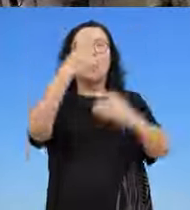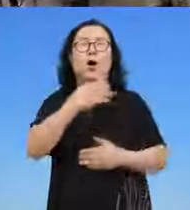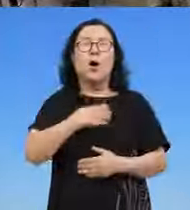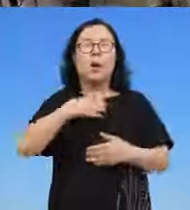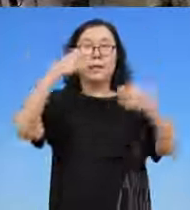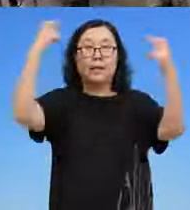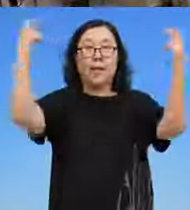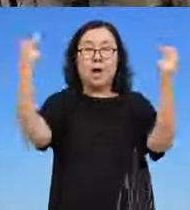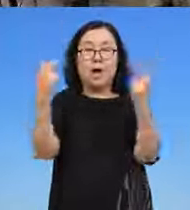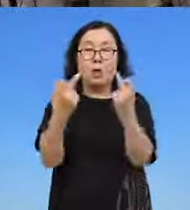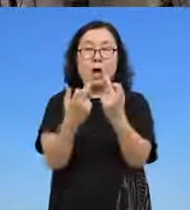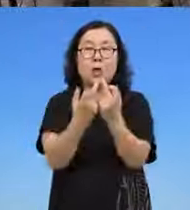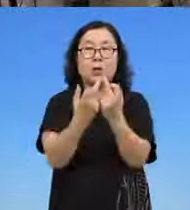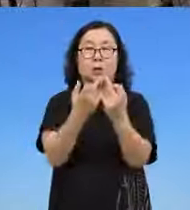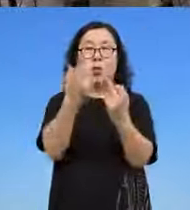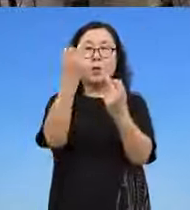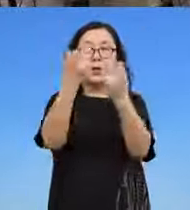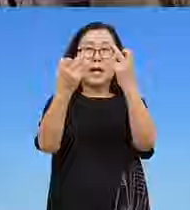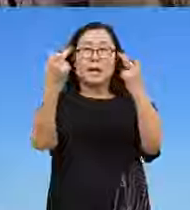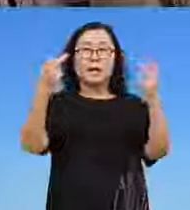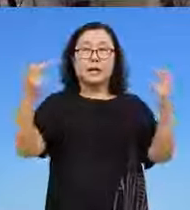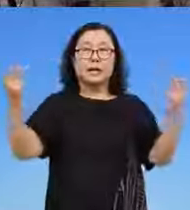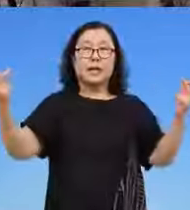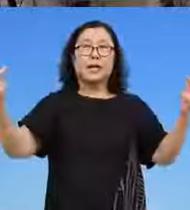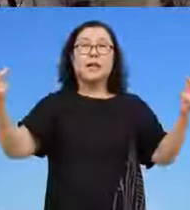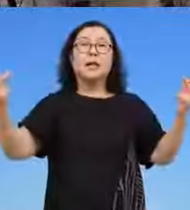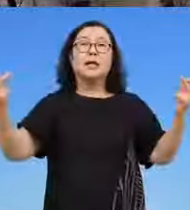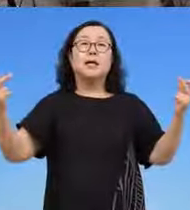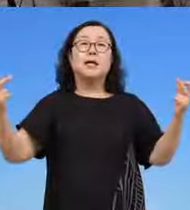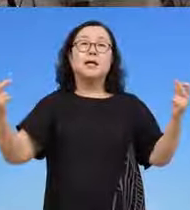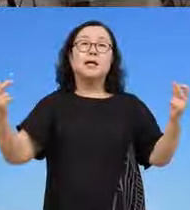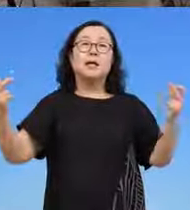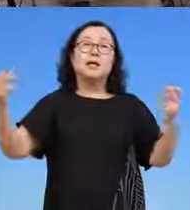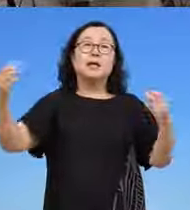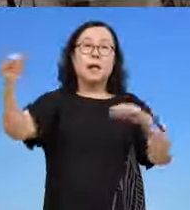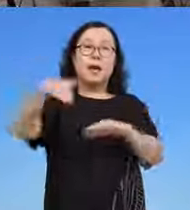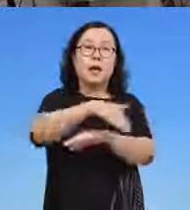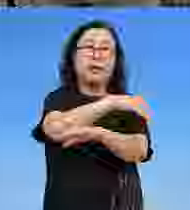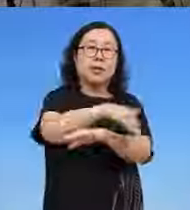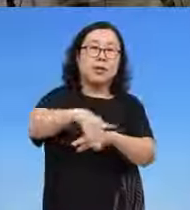험한 산과 골짜기 지나는 동안